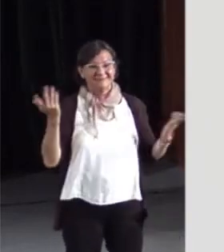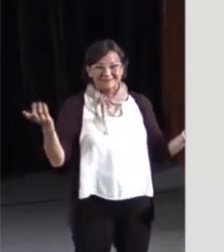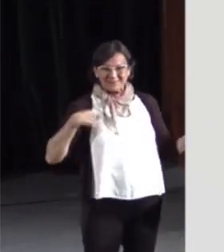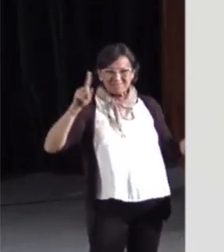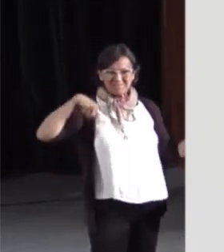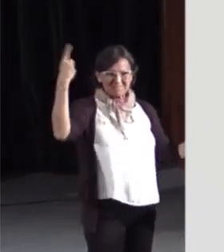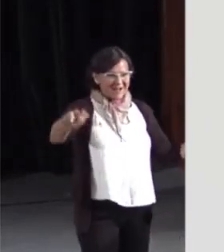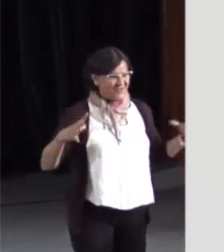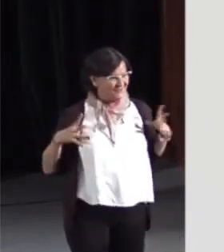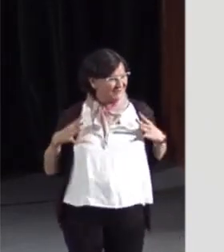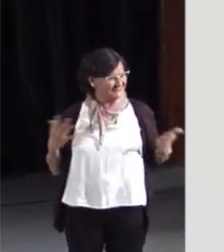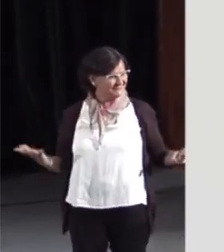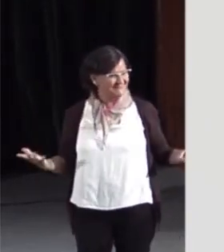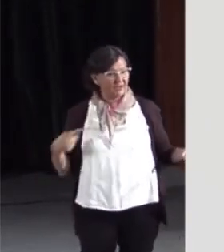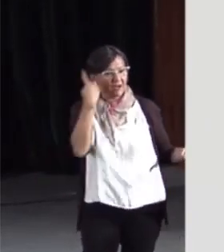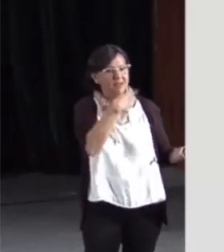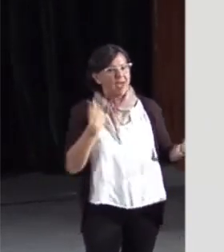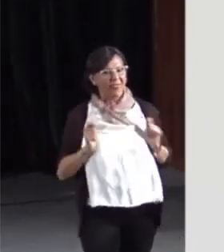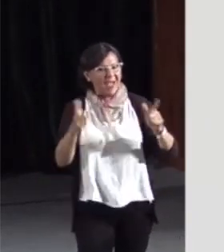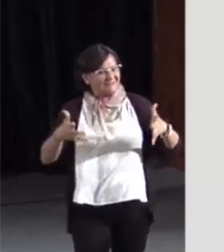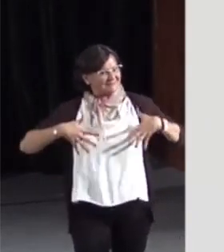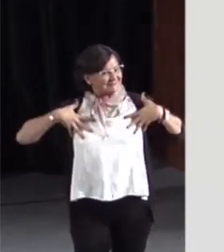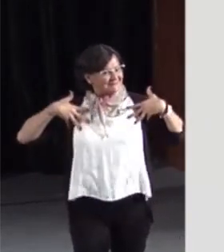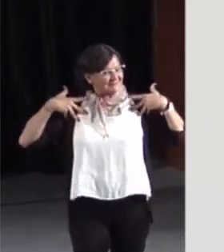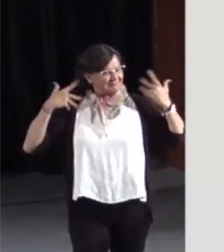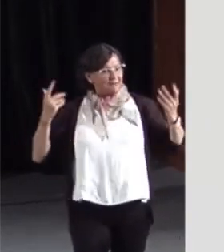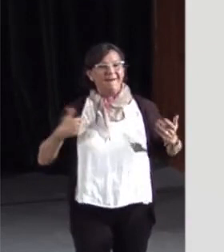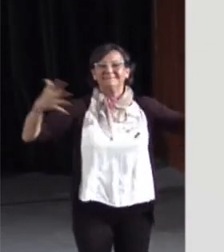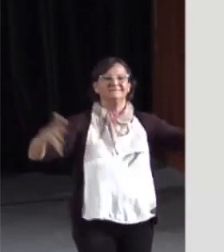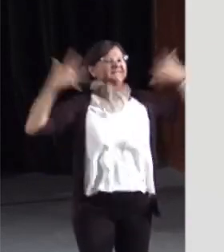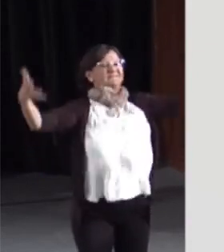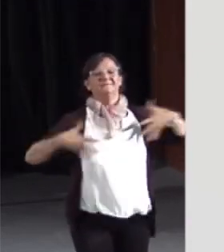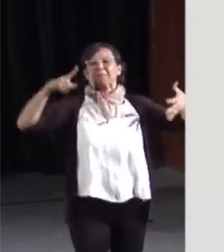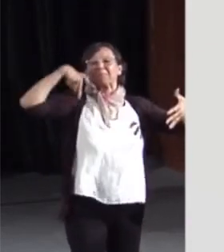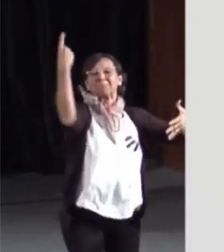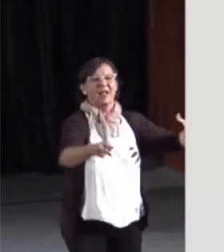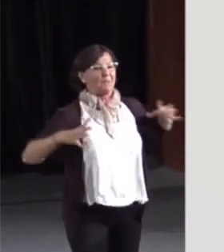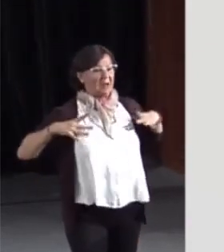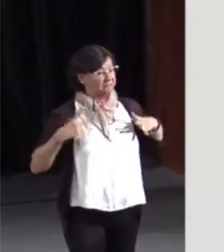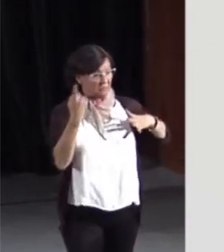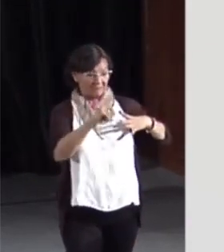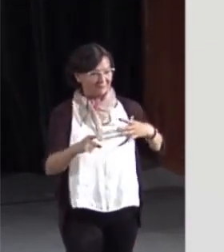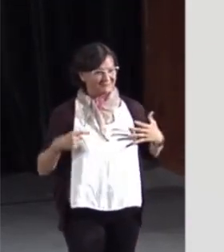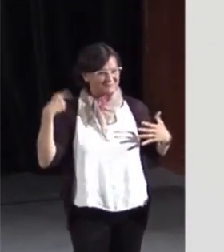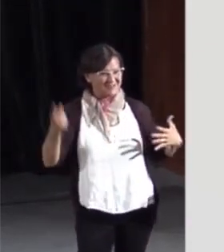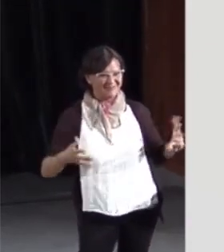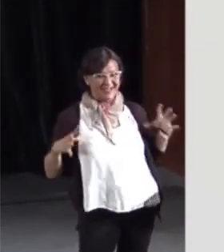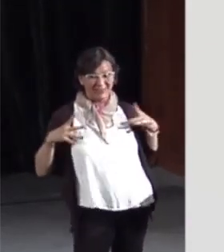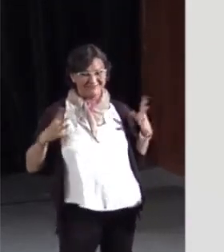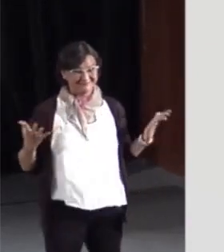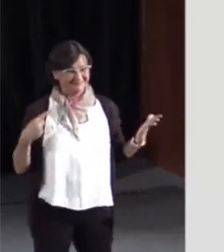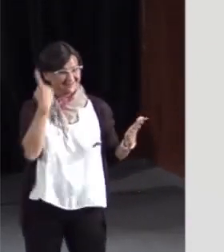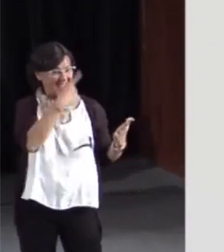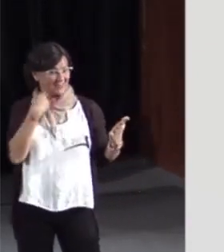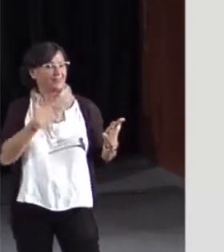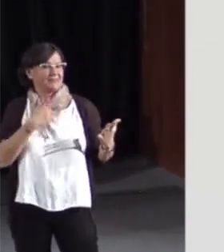que me siento, manifiesto arrepentimiento. O por ejemplo, si digo vacaciones o